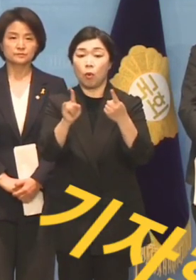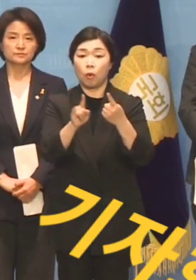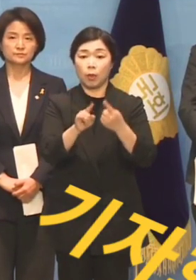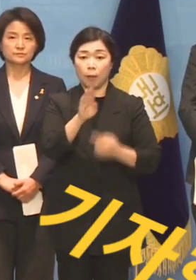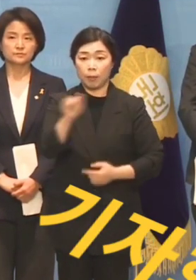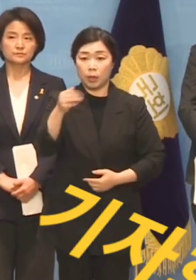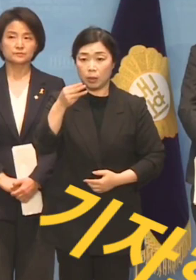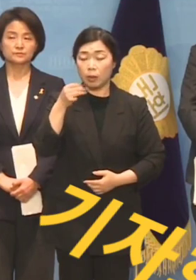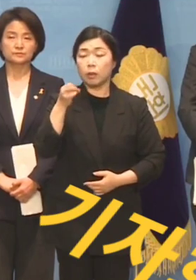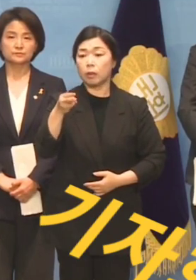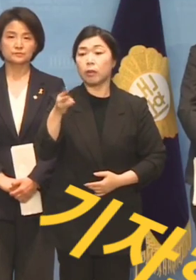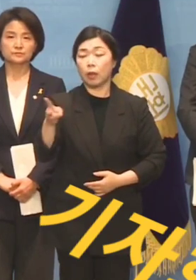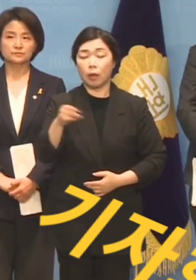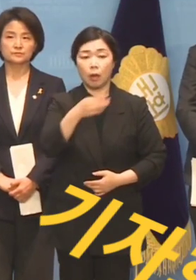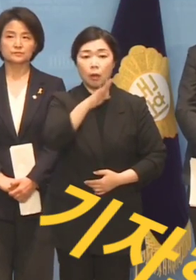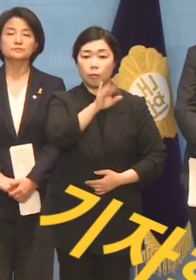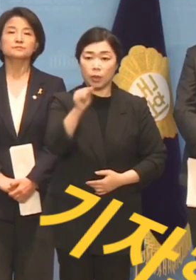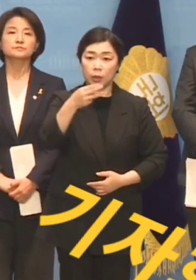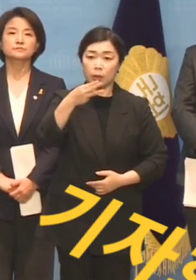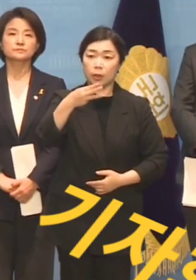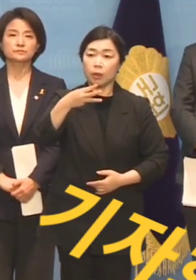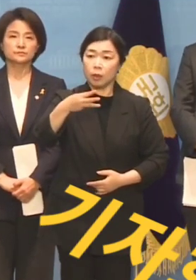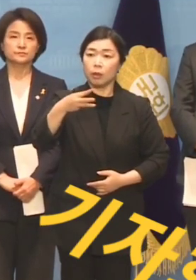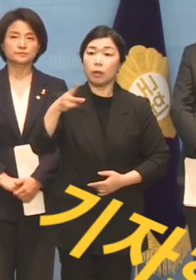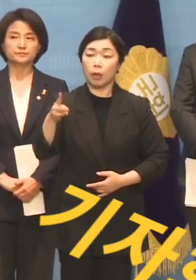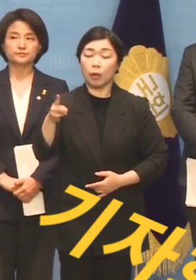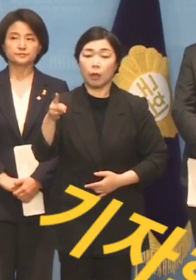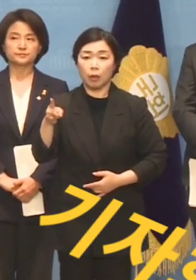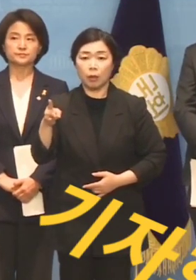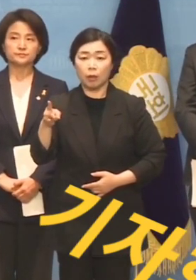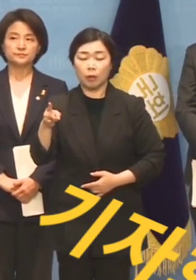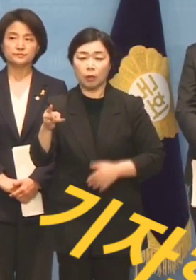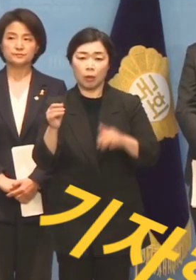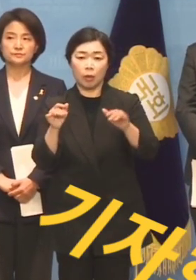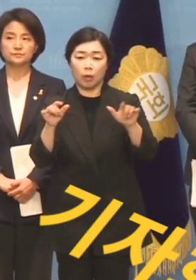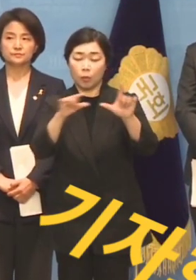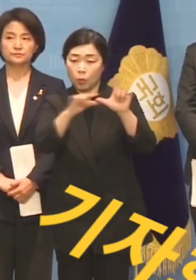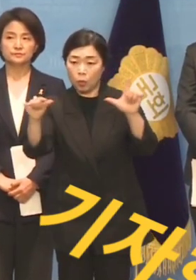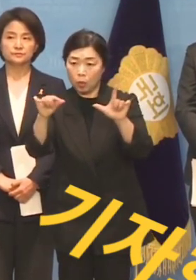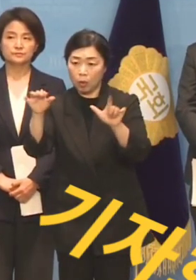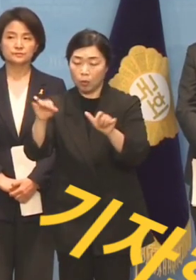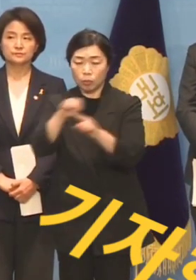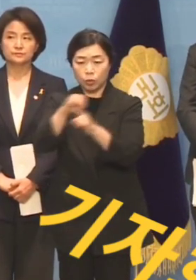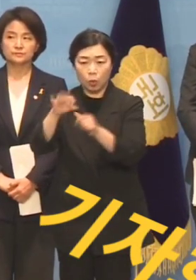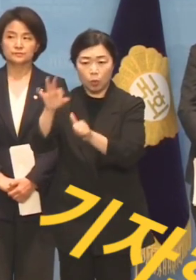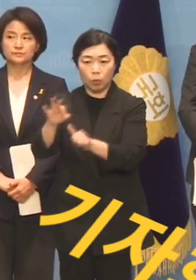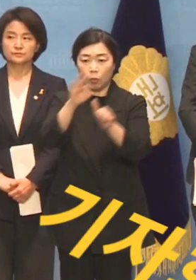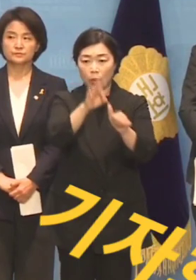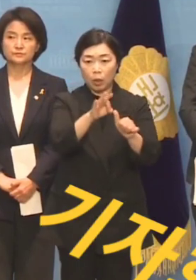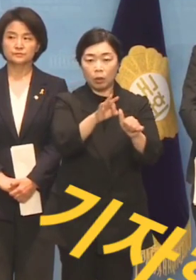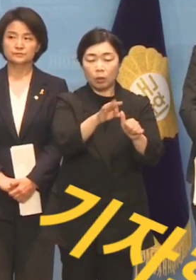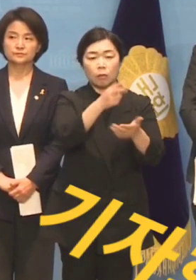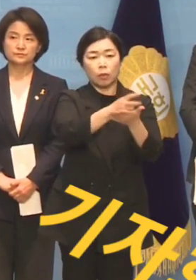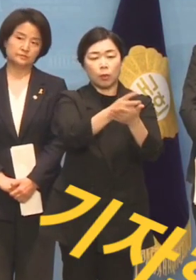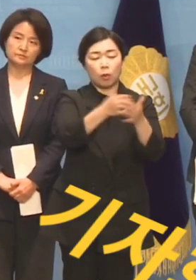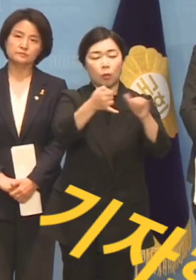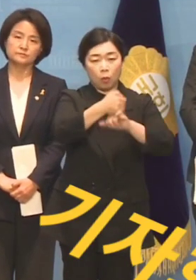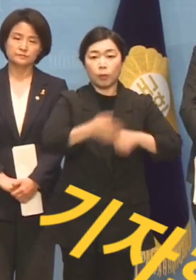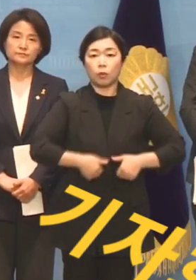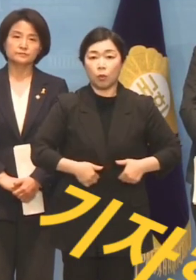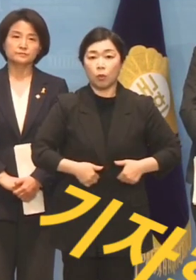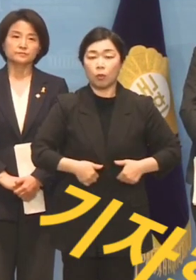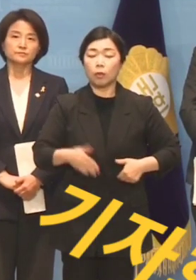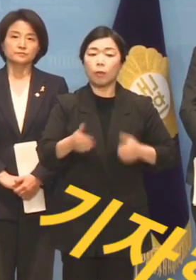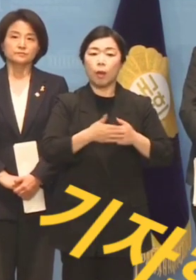대표성 반드시 높아져야 된다, 개혁해야 된다 이런 일반적인 원론부터 시작해서 세부적인 중요한